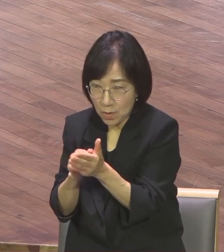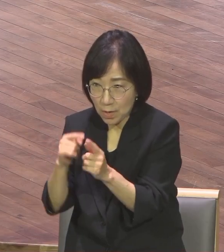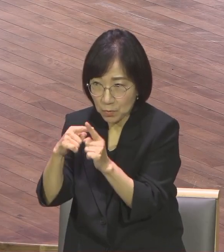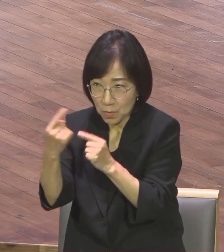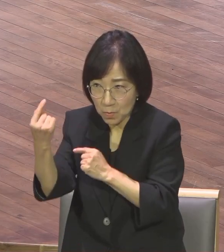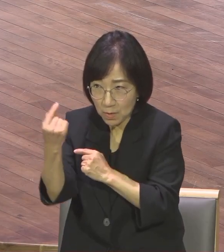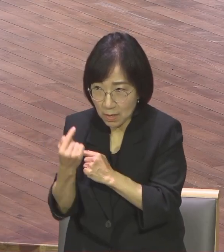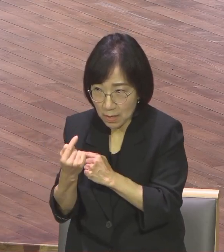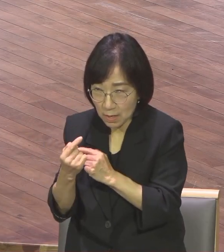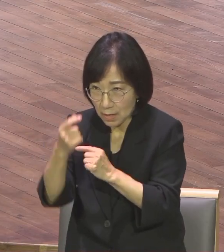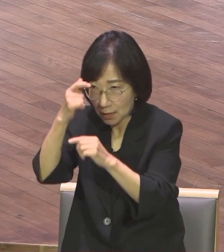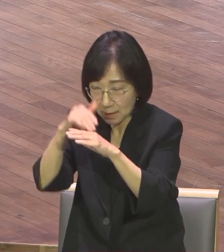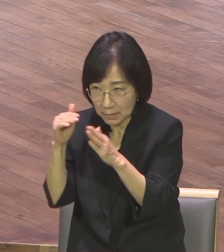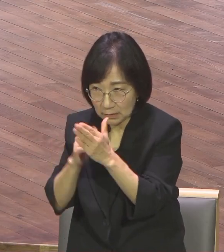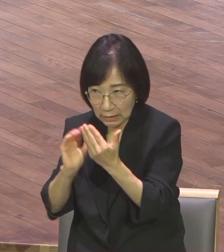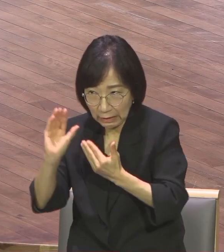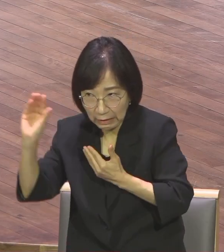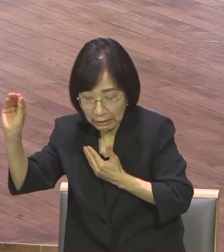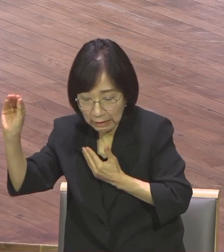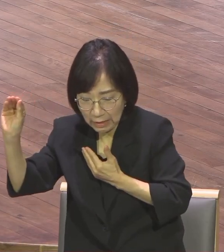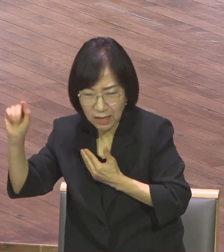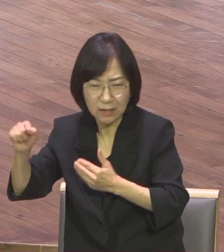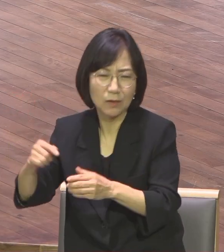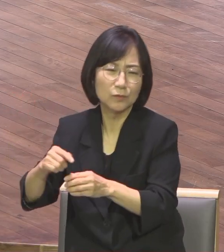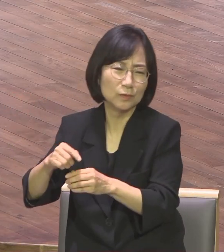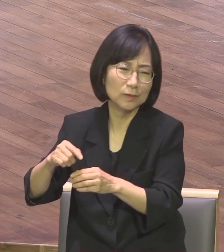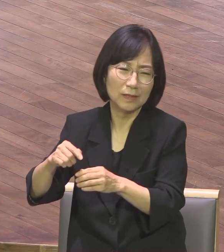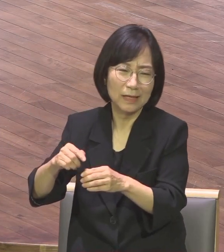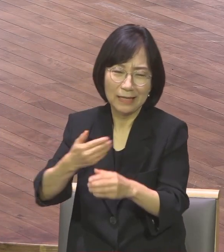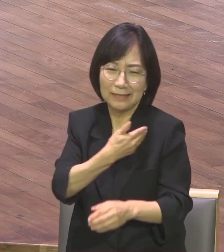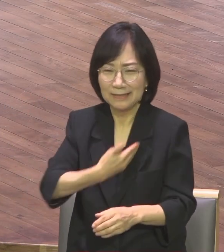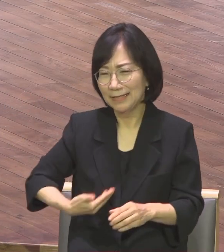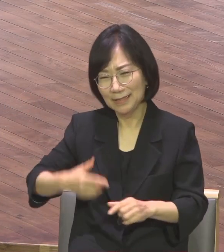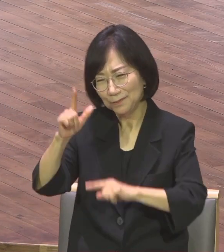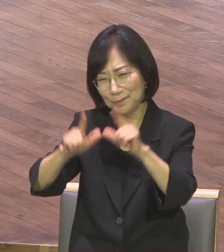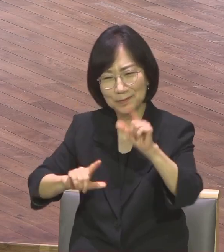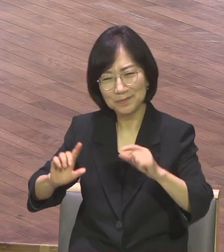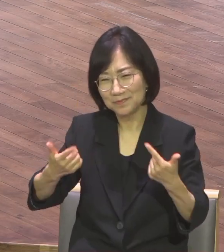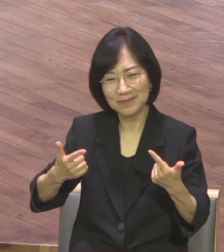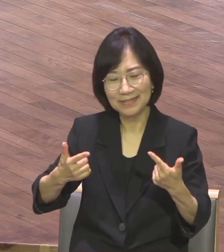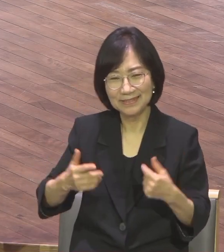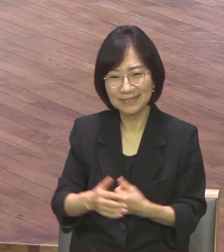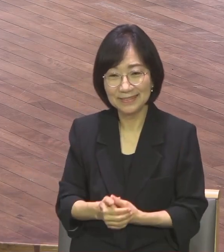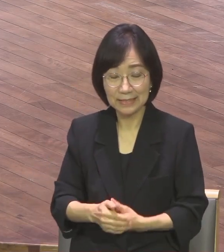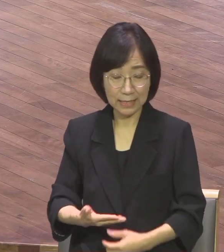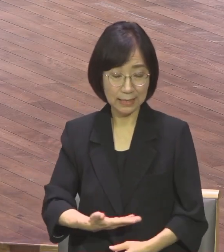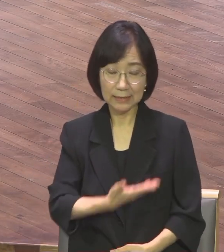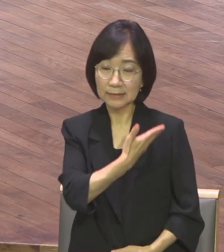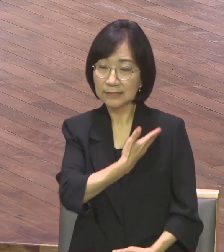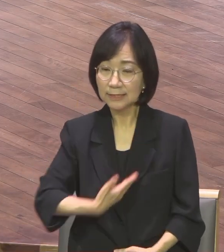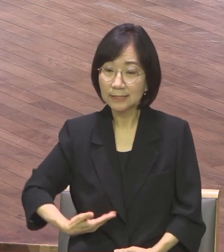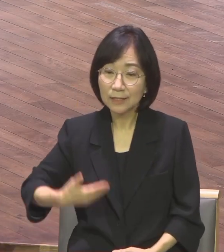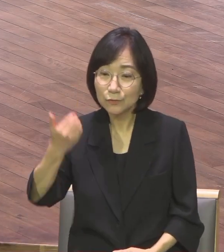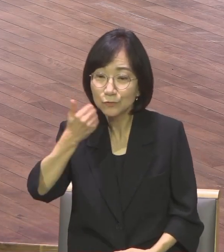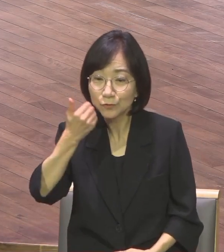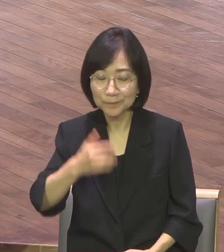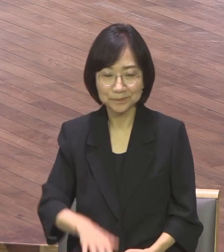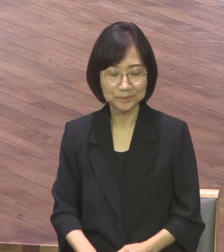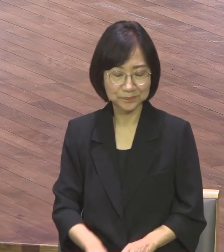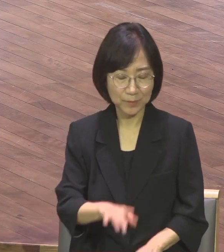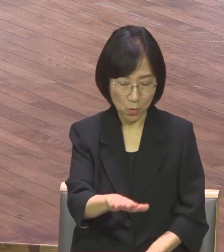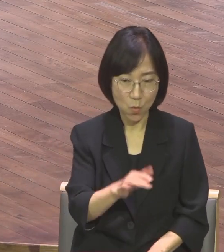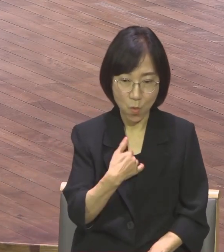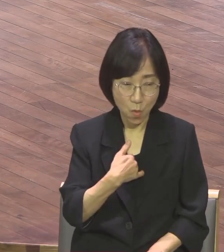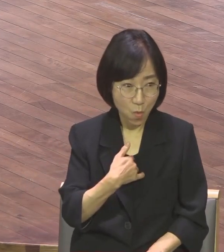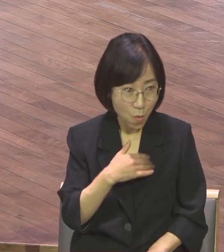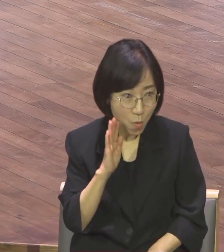그냥 가야 내가 마음이 편하고. 그 교인입니다. 교인. 제자는요, 가만히 있지 못해요. 누굴 만나든지